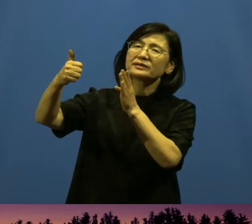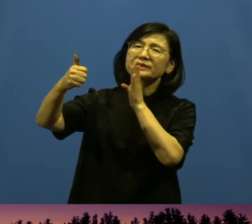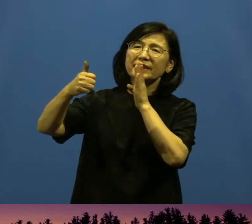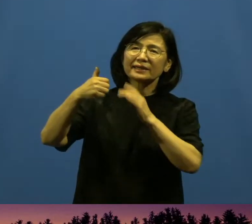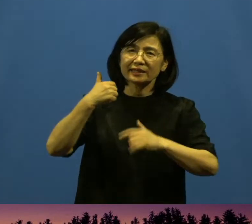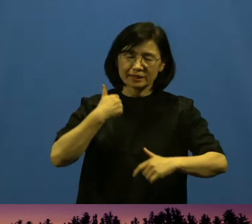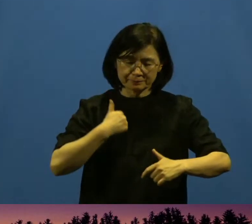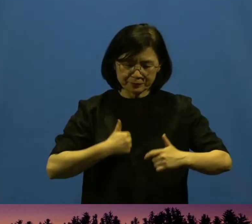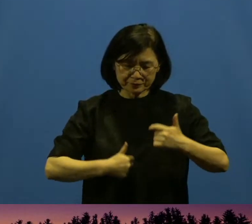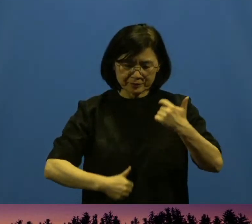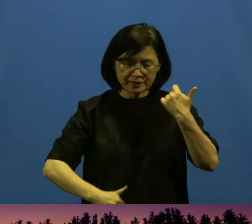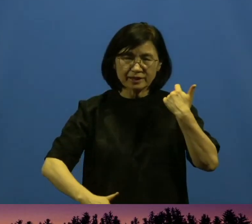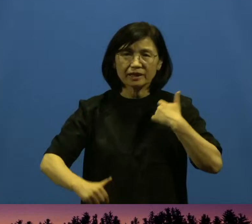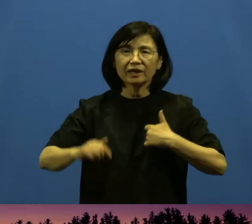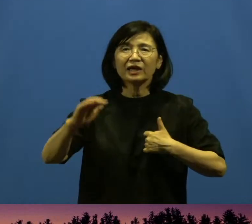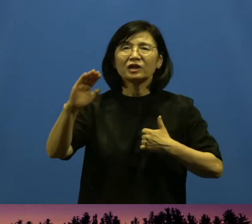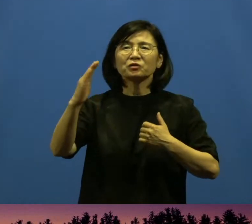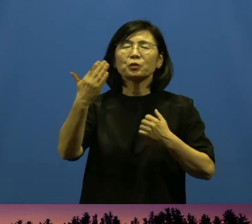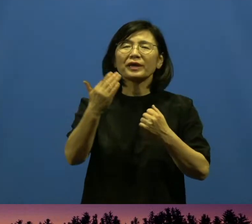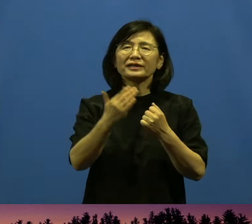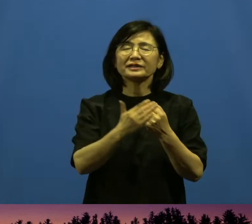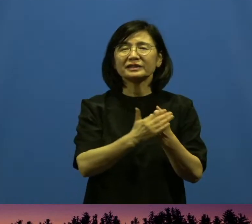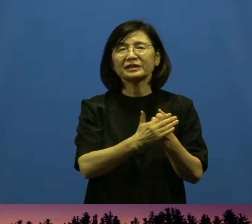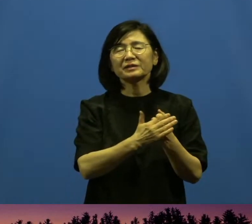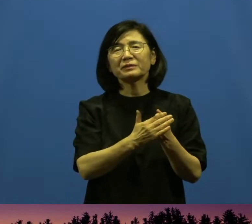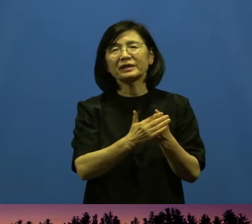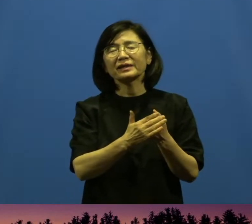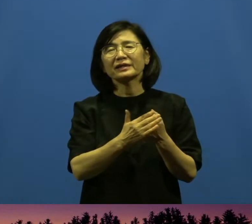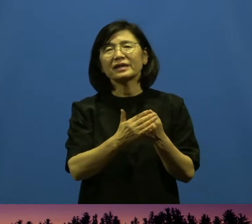주께서 참 기쁨이